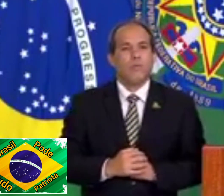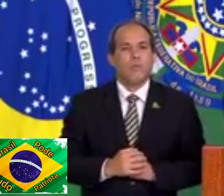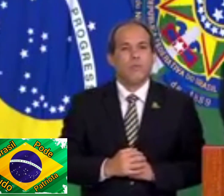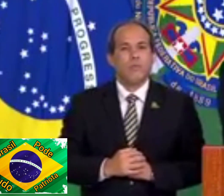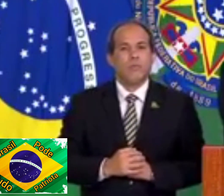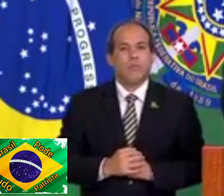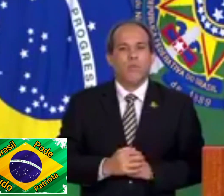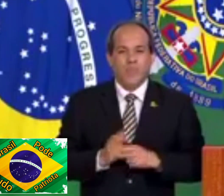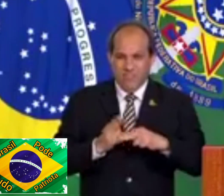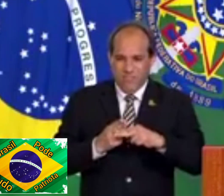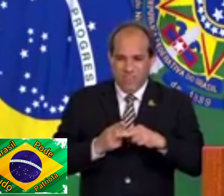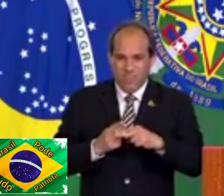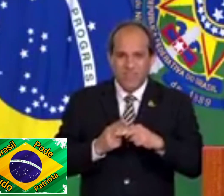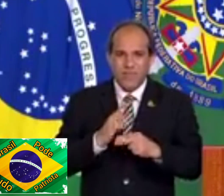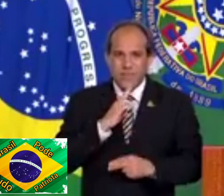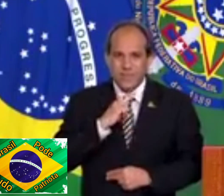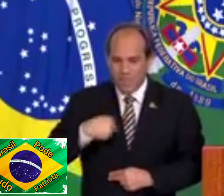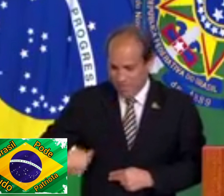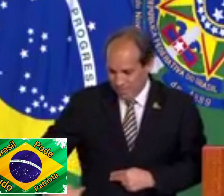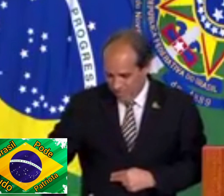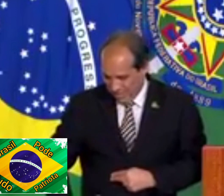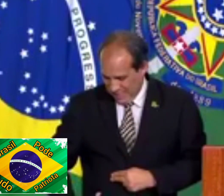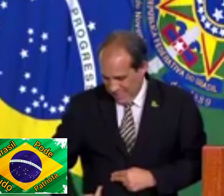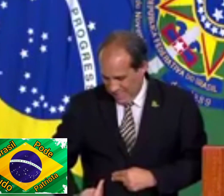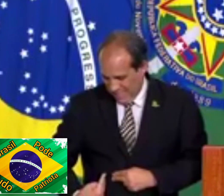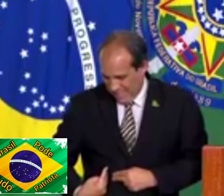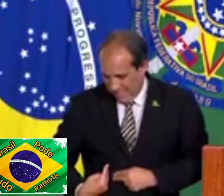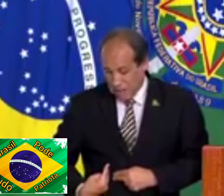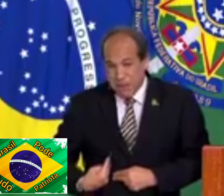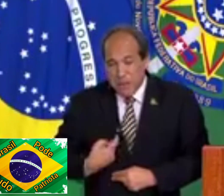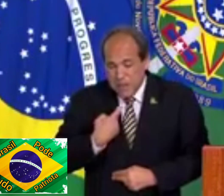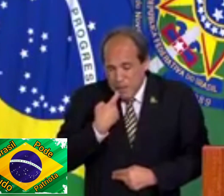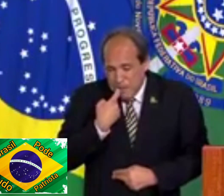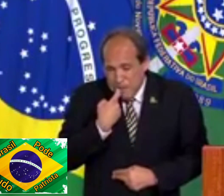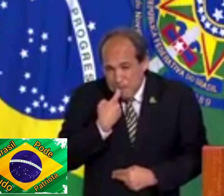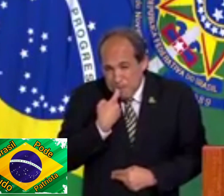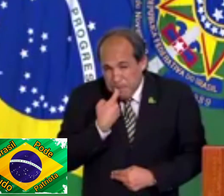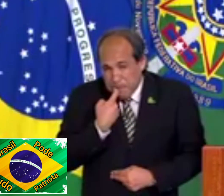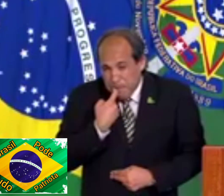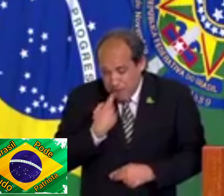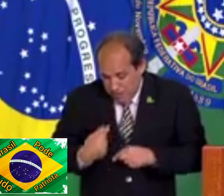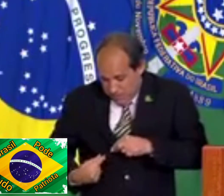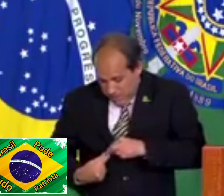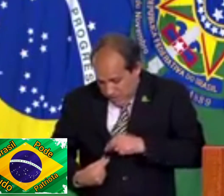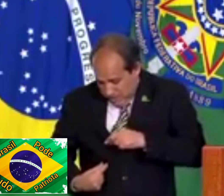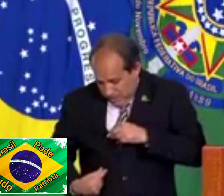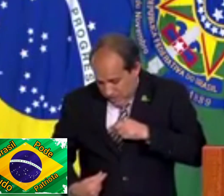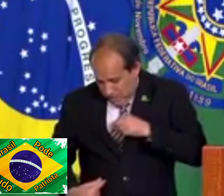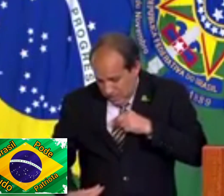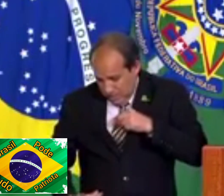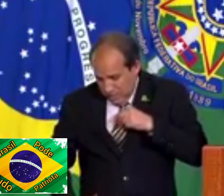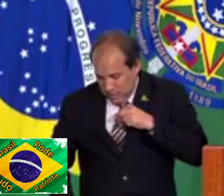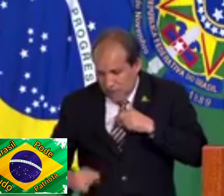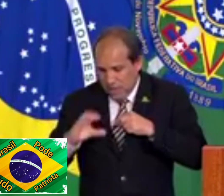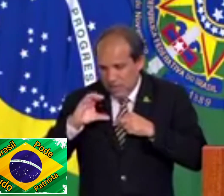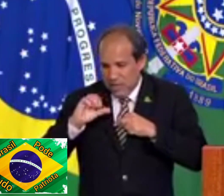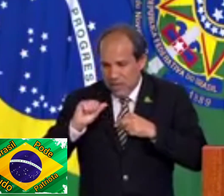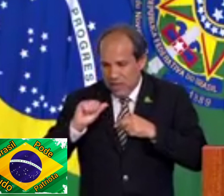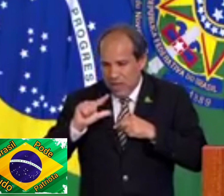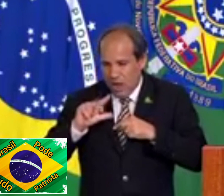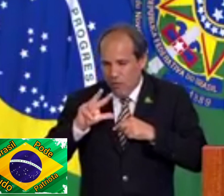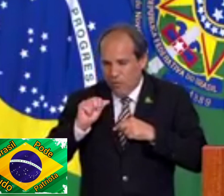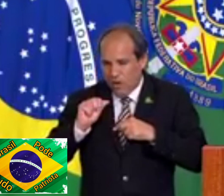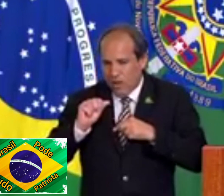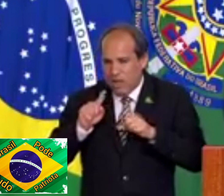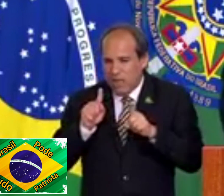a faca, a lâmina, passou a menos de 1 centímetro das veias cava